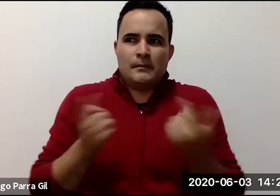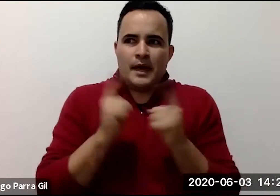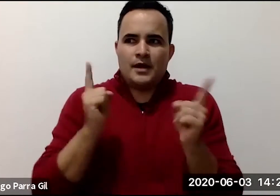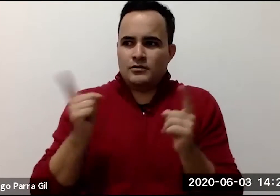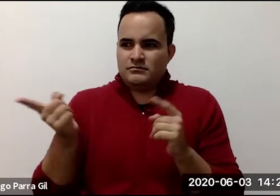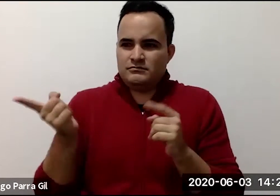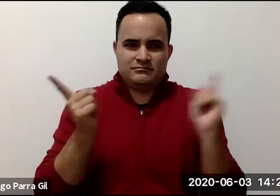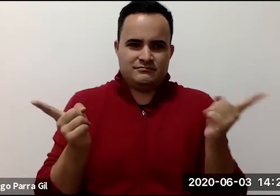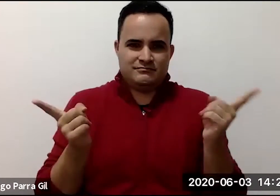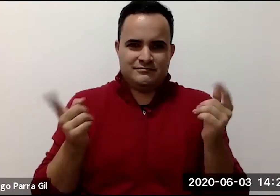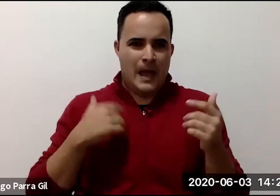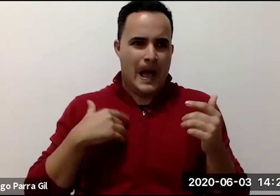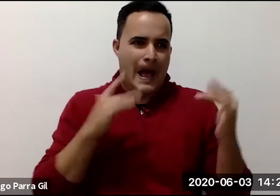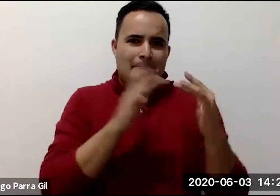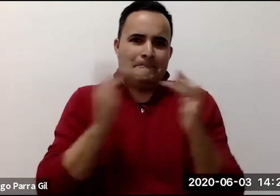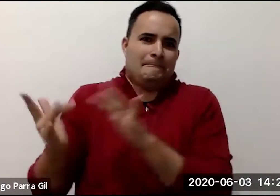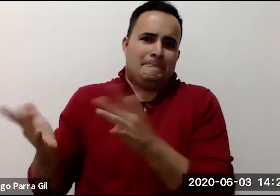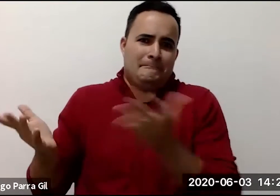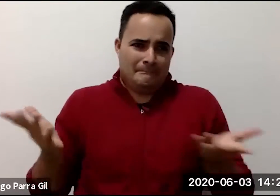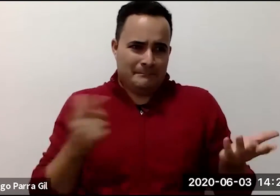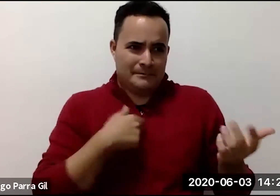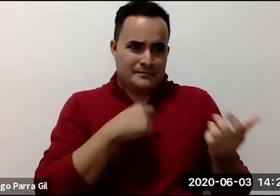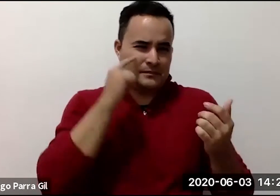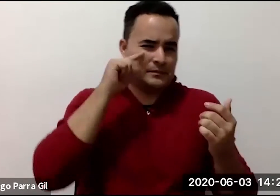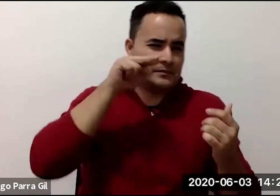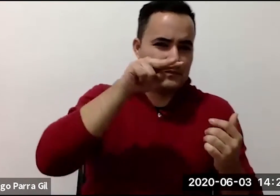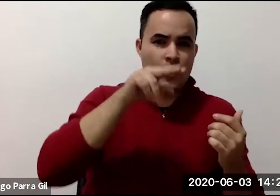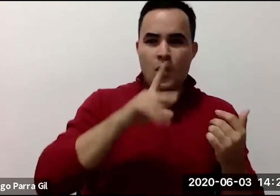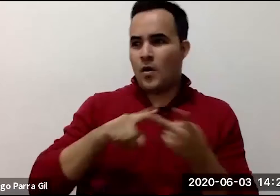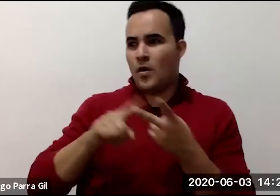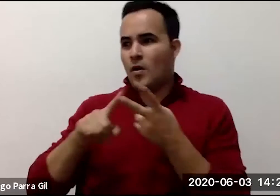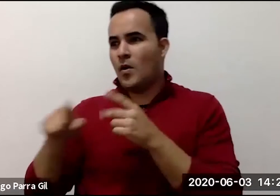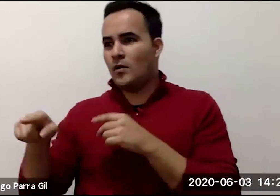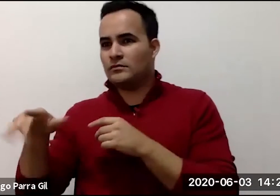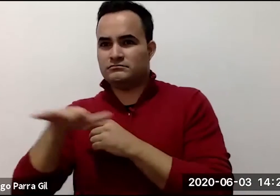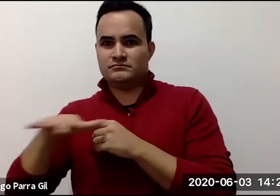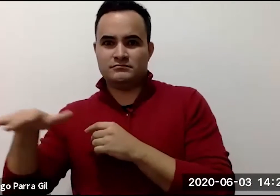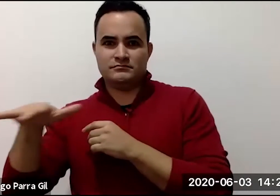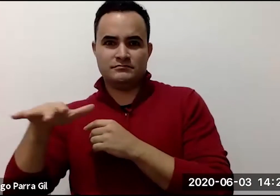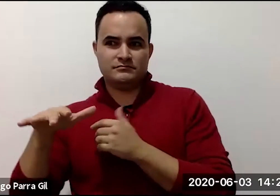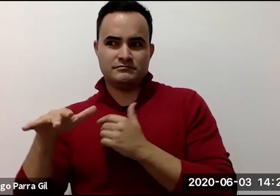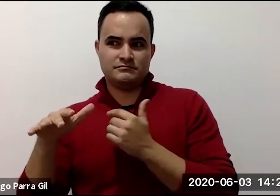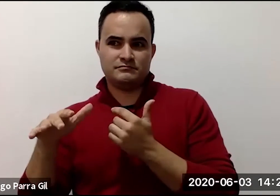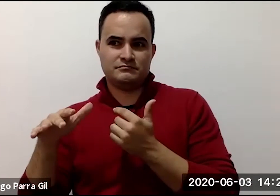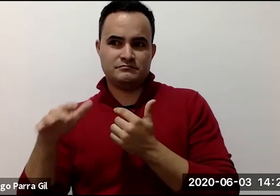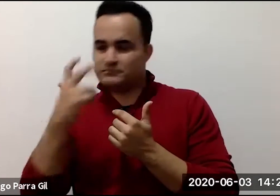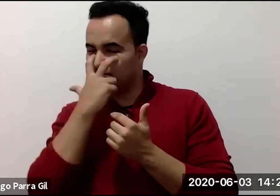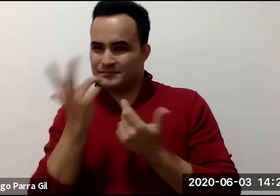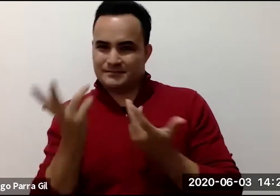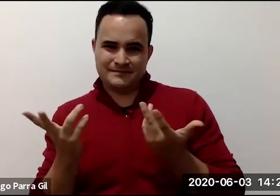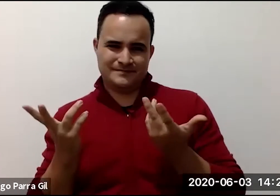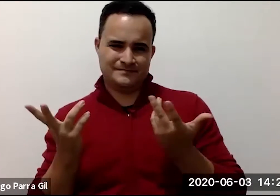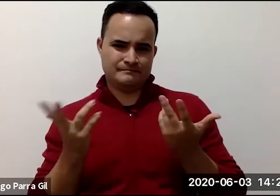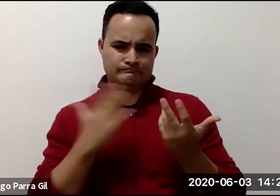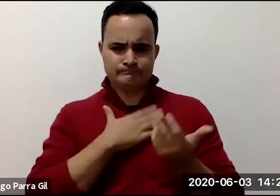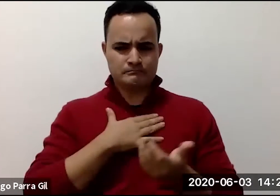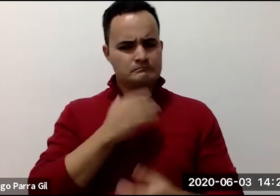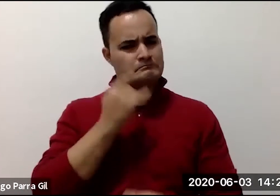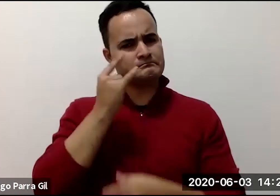de la normovisión, ¿no? Que luego se dice así. Entonces, me parece importante también resaltar esto, ¿no? Los